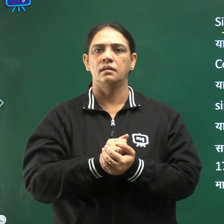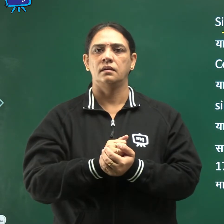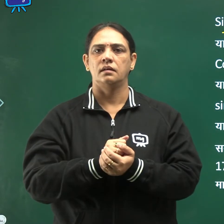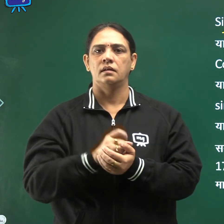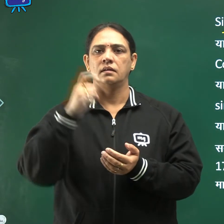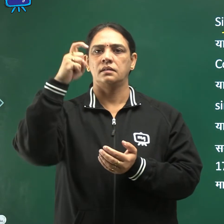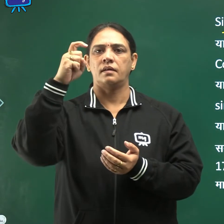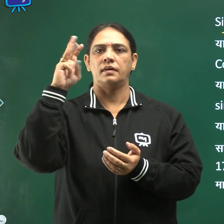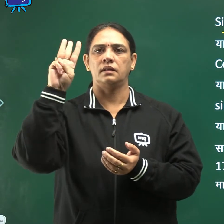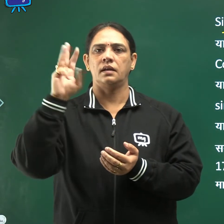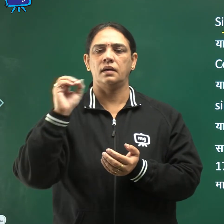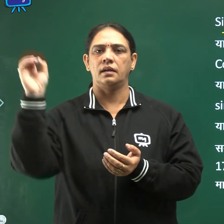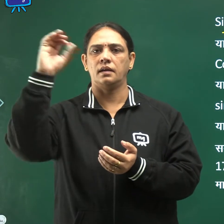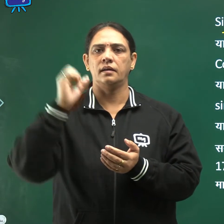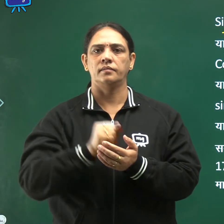73 डिग्री।